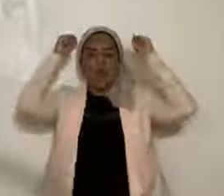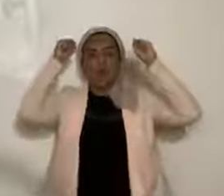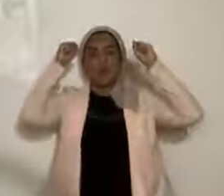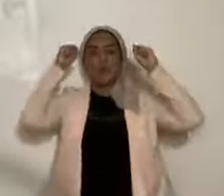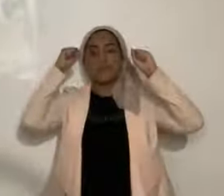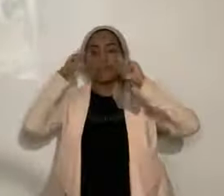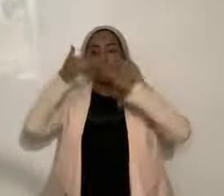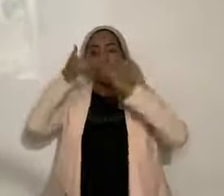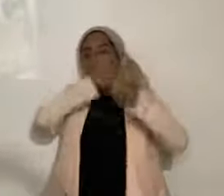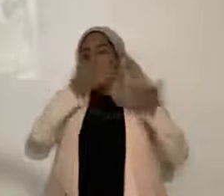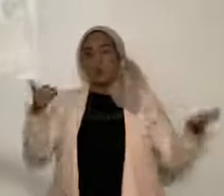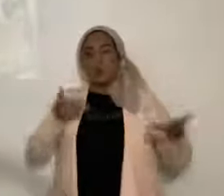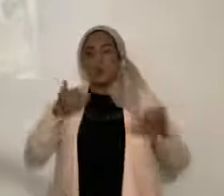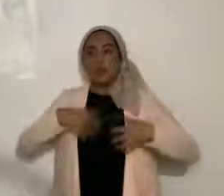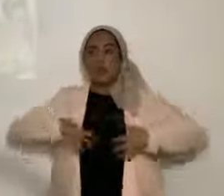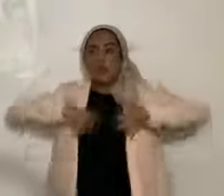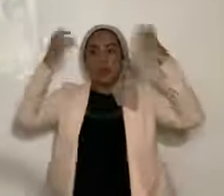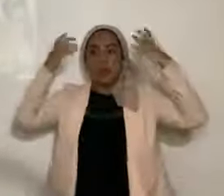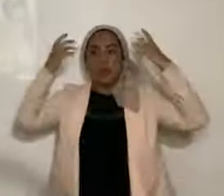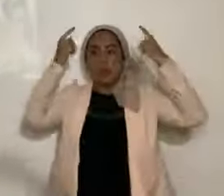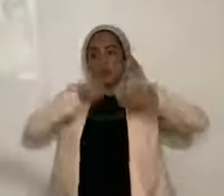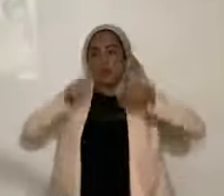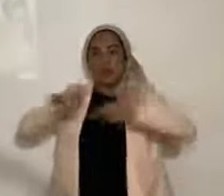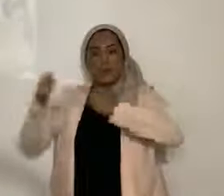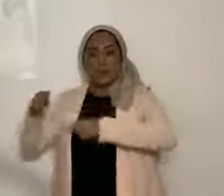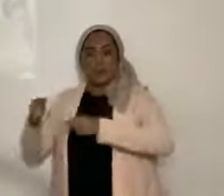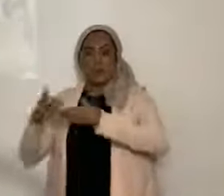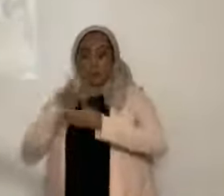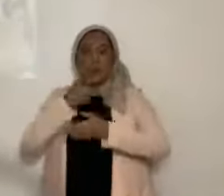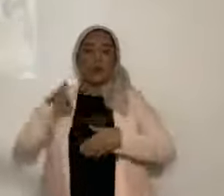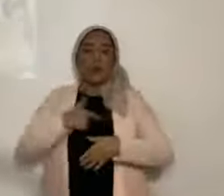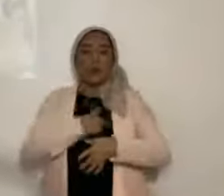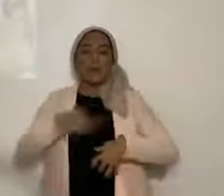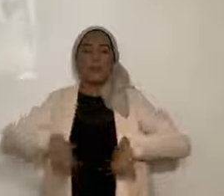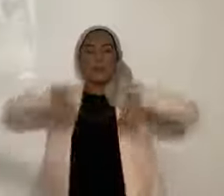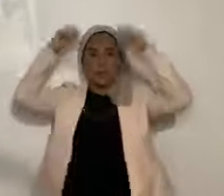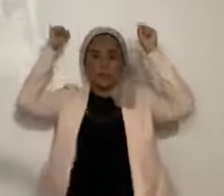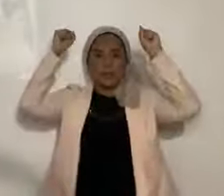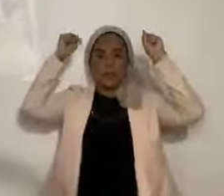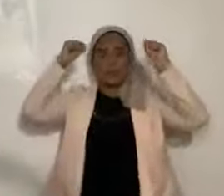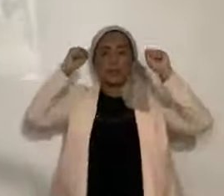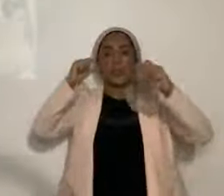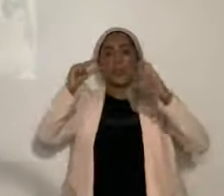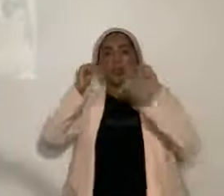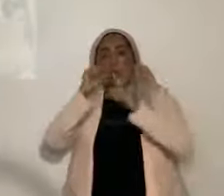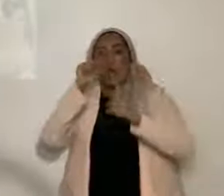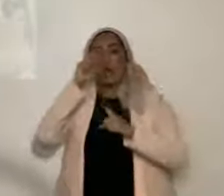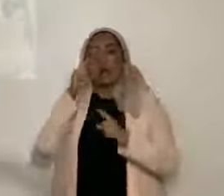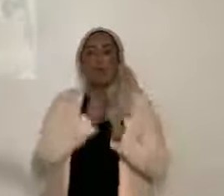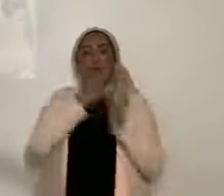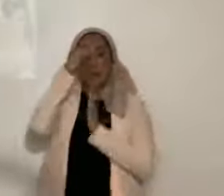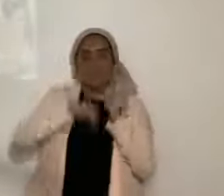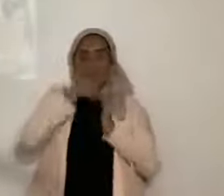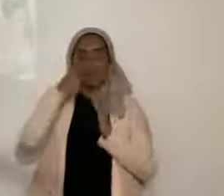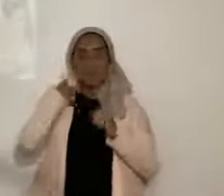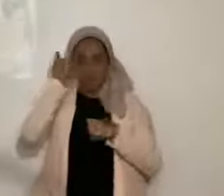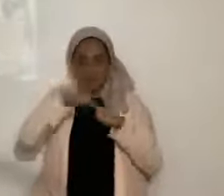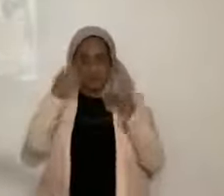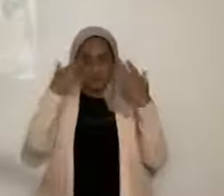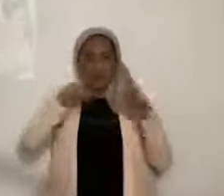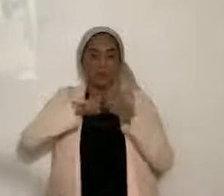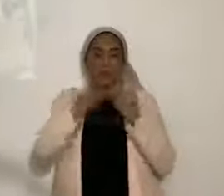de que esto truene. Retened la doctrina que habéis aprendido, sea por palabra o por carta nuestra. Ya recordamos el inicio de